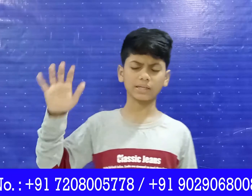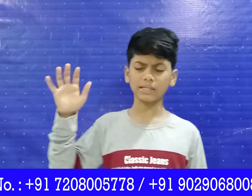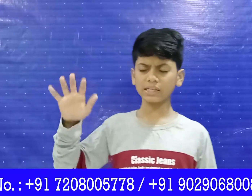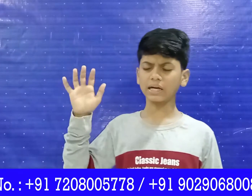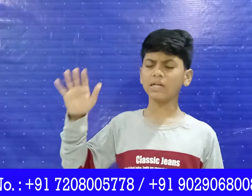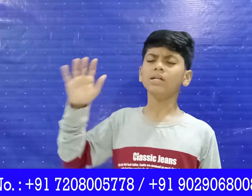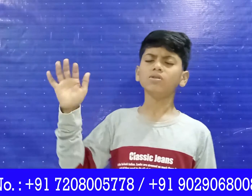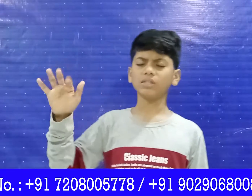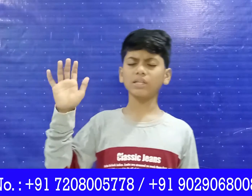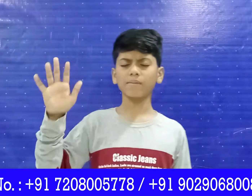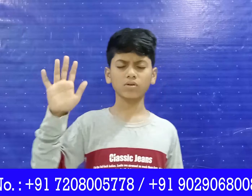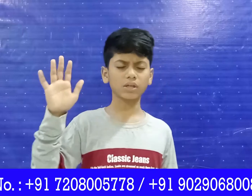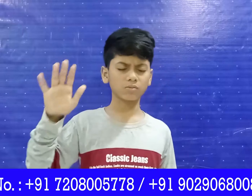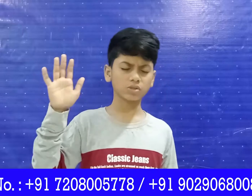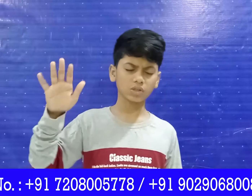বা চন্দলিক